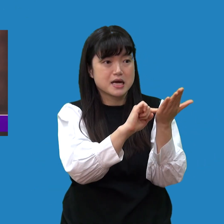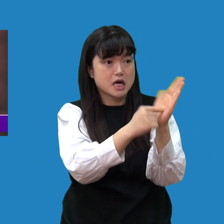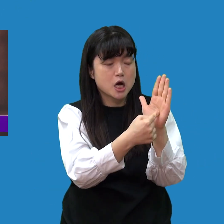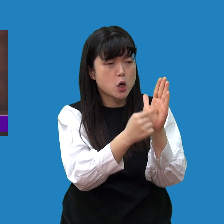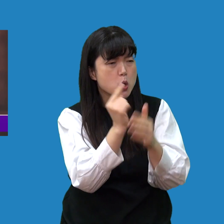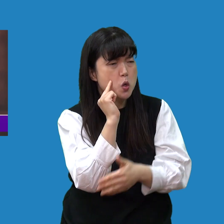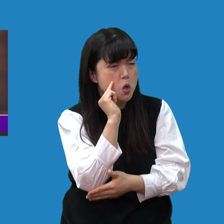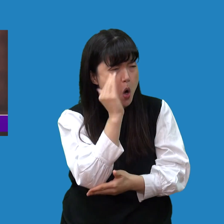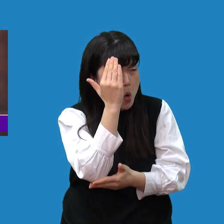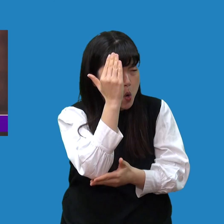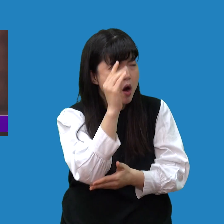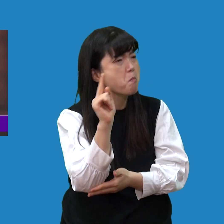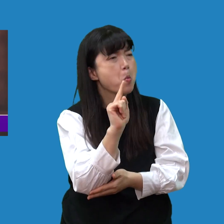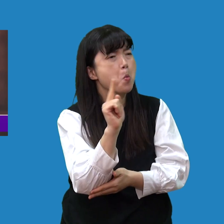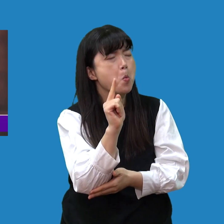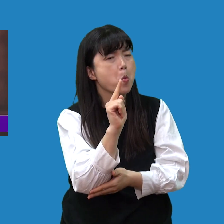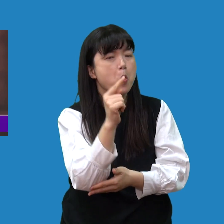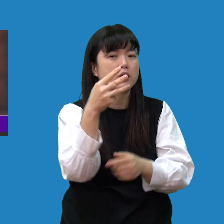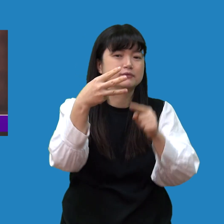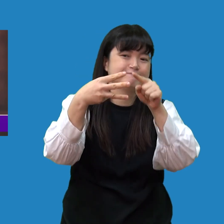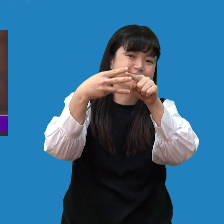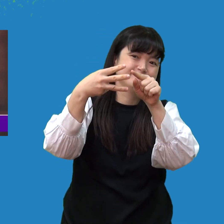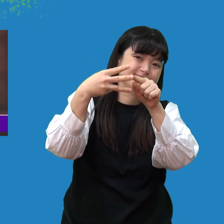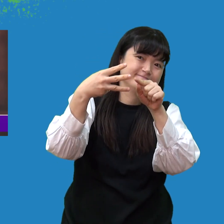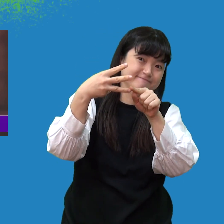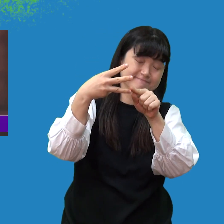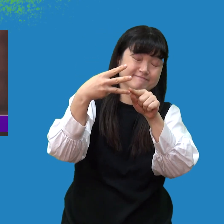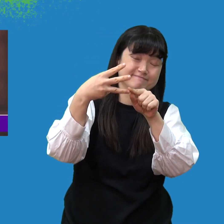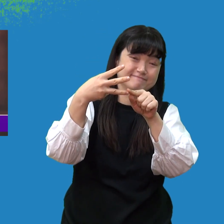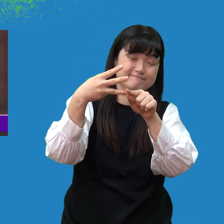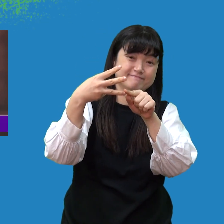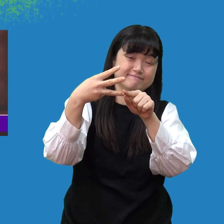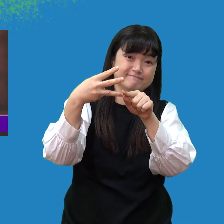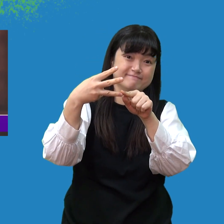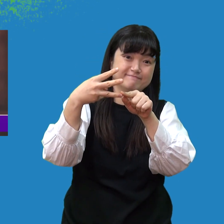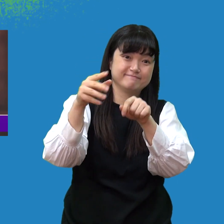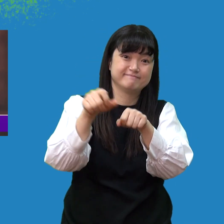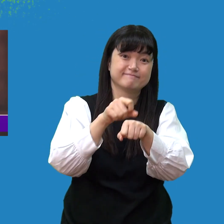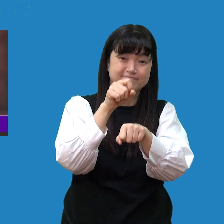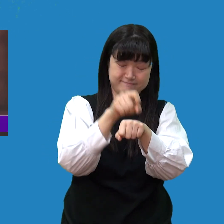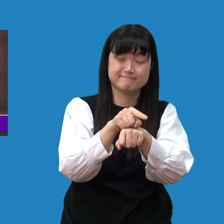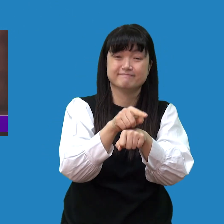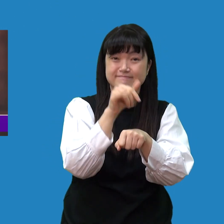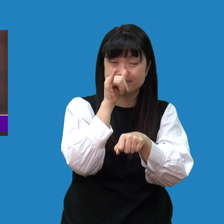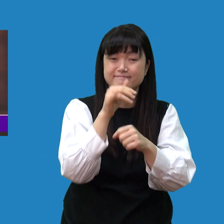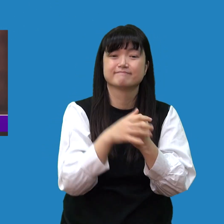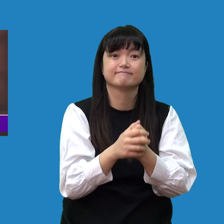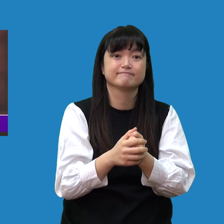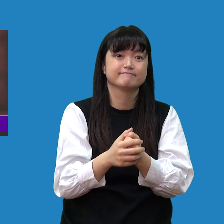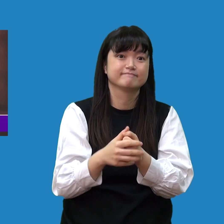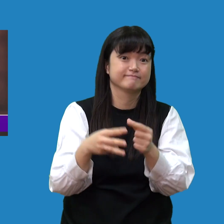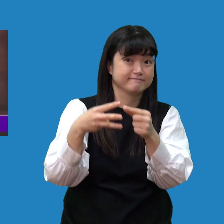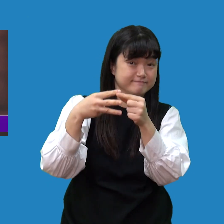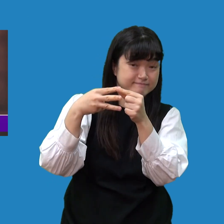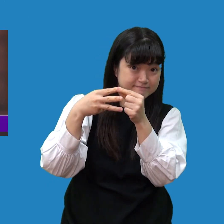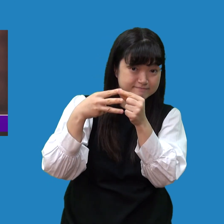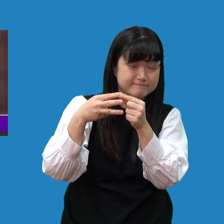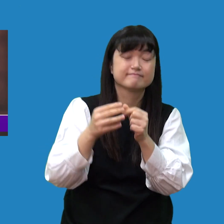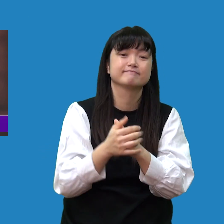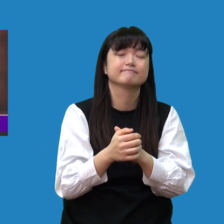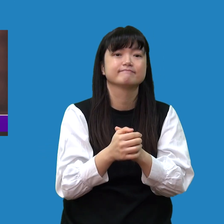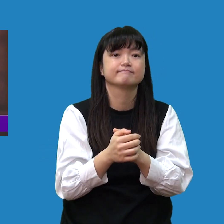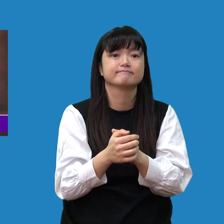나타났던 영광스러움을 세 가지의 중요한 특성으로 우리가 조명해 보도록 하겠습니다.